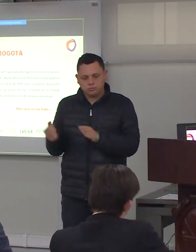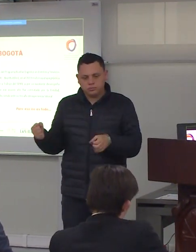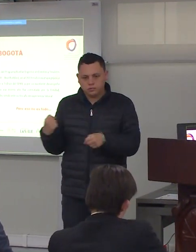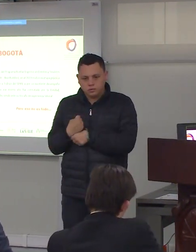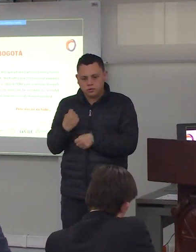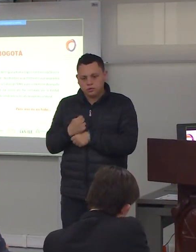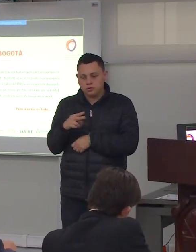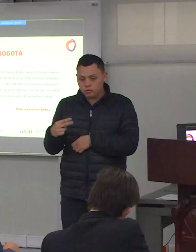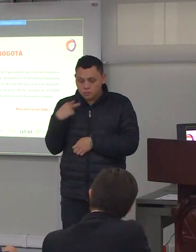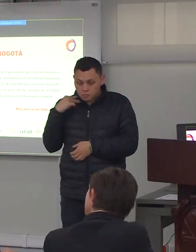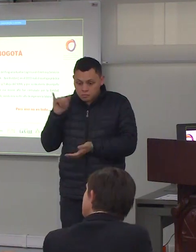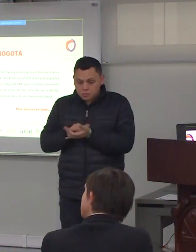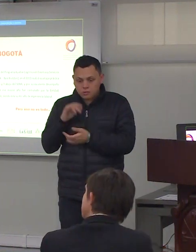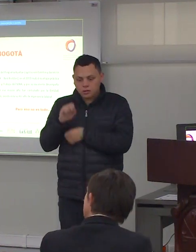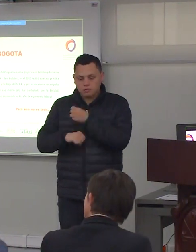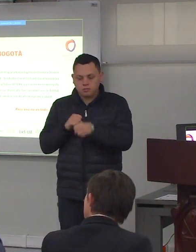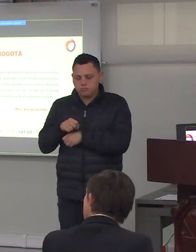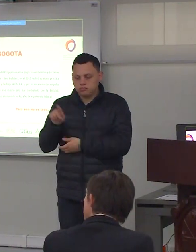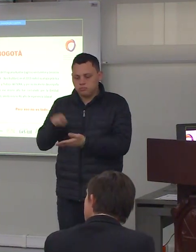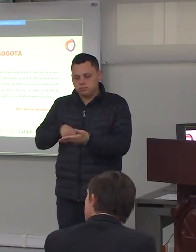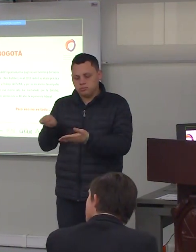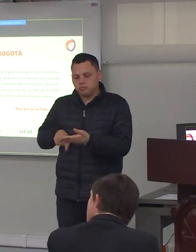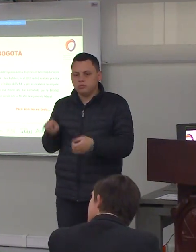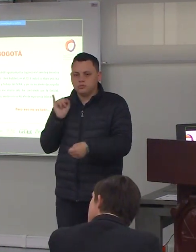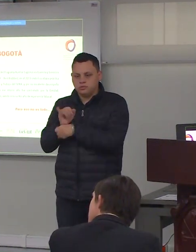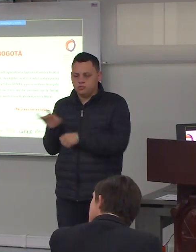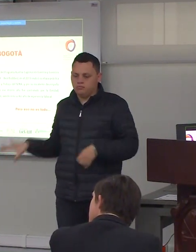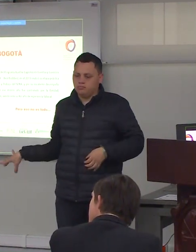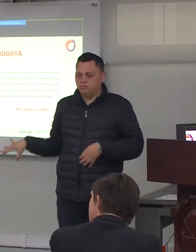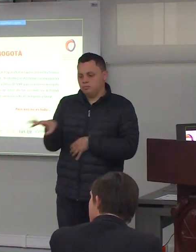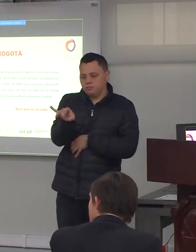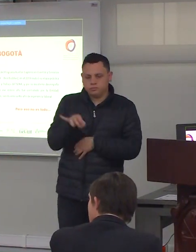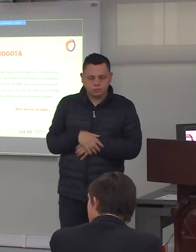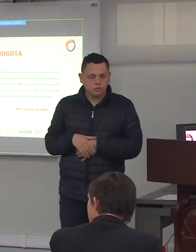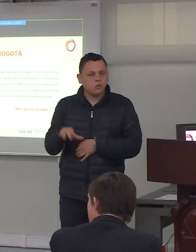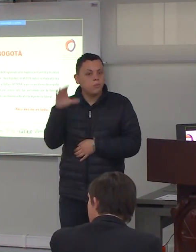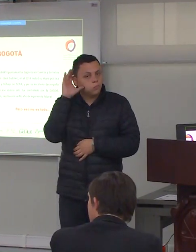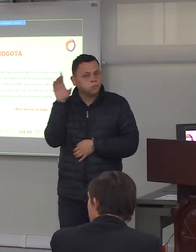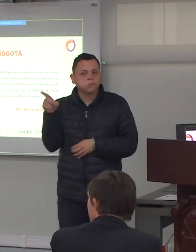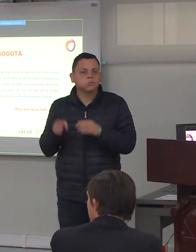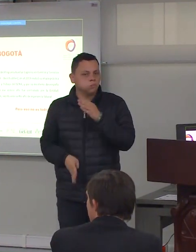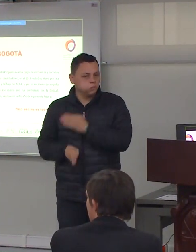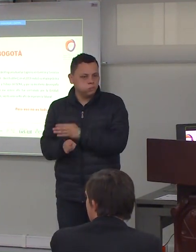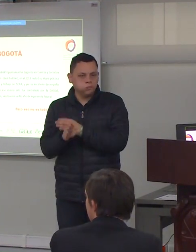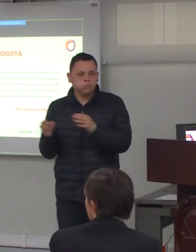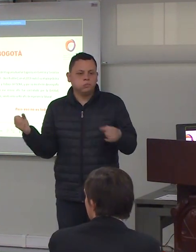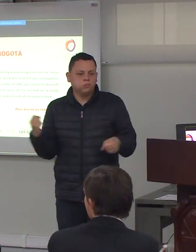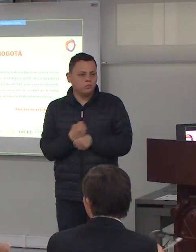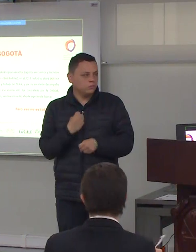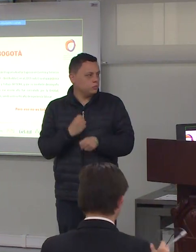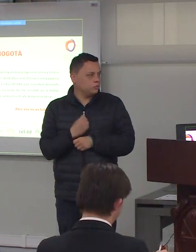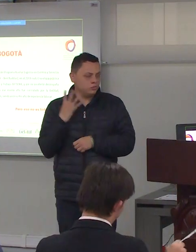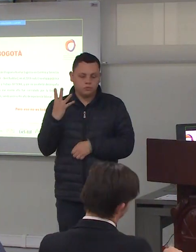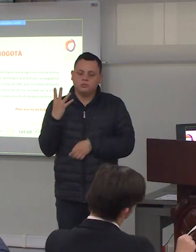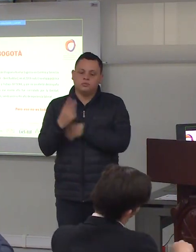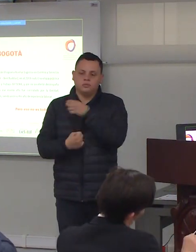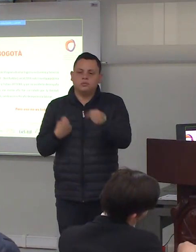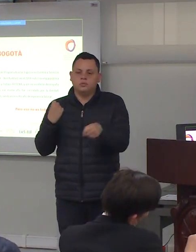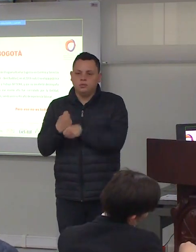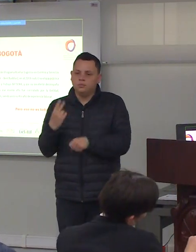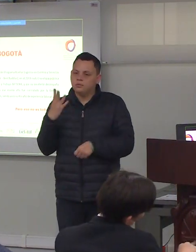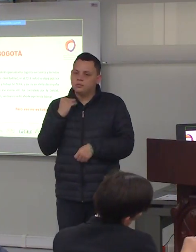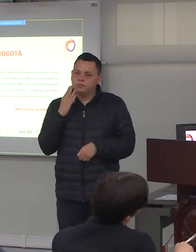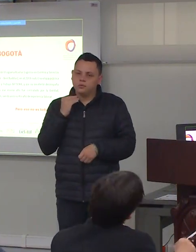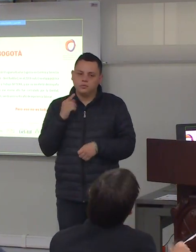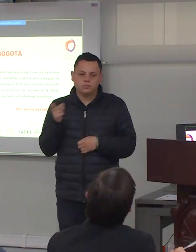noviembre de ese mismo año fue contratado por la entidad. Actualmente sigue vinculado, siendo este su cuarto año de experiencia